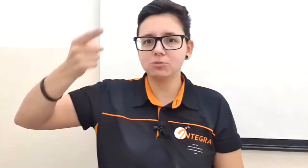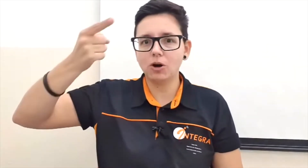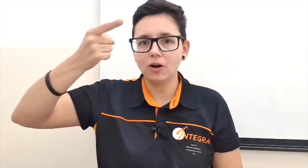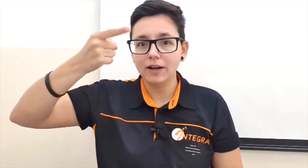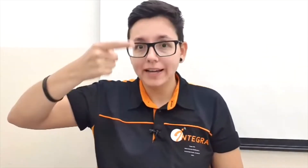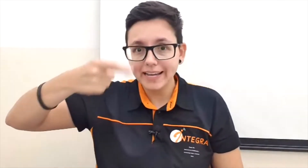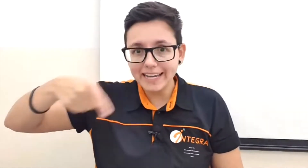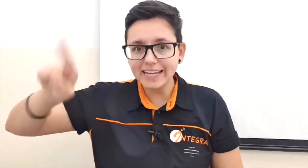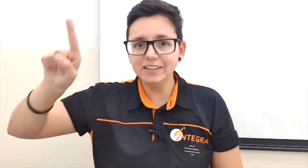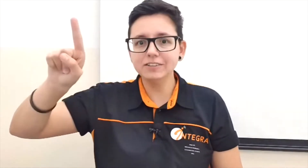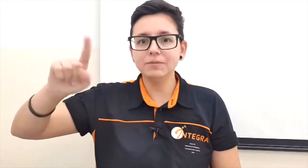ó. Ir,